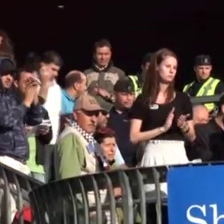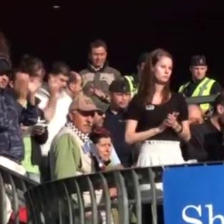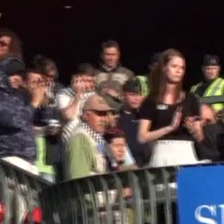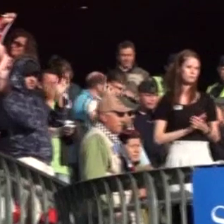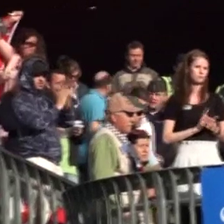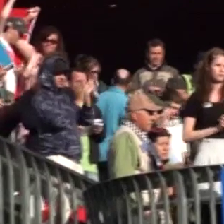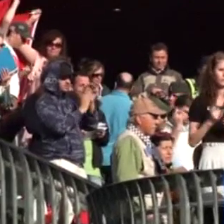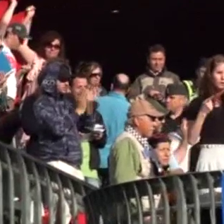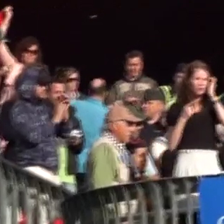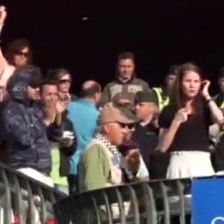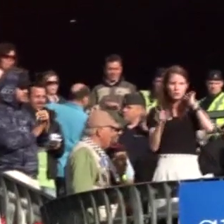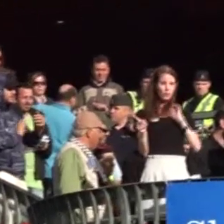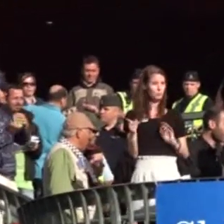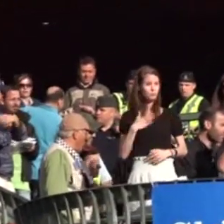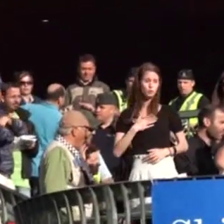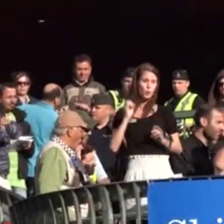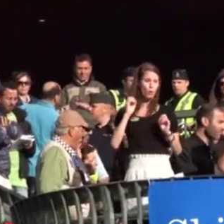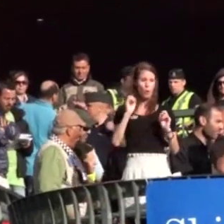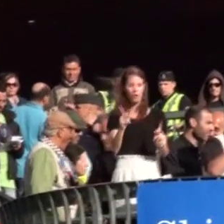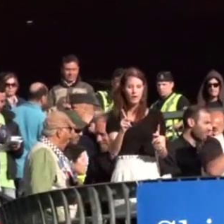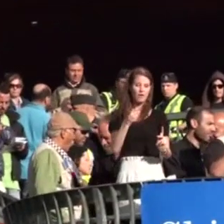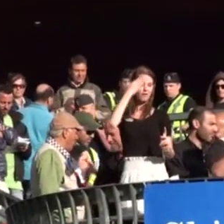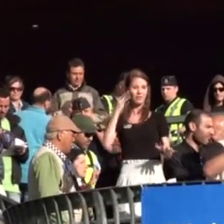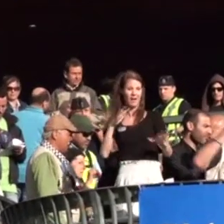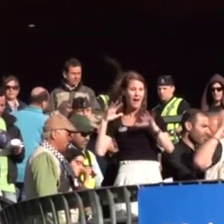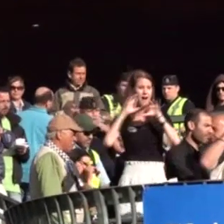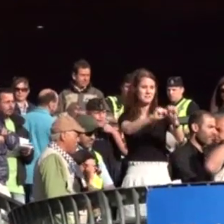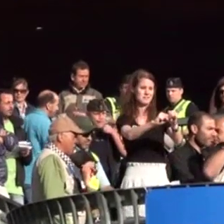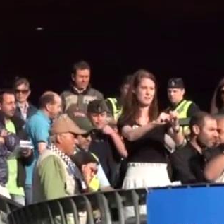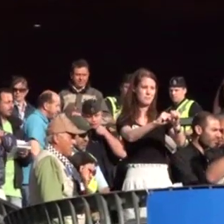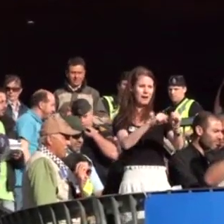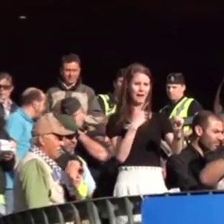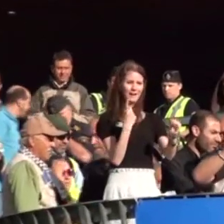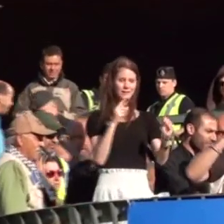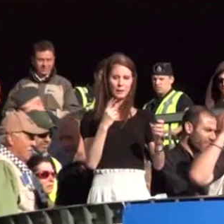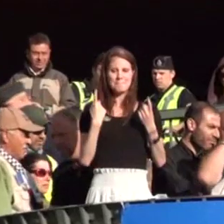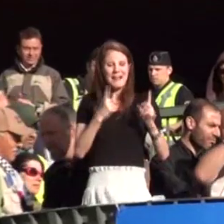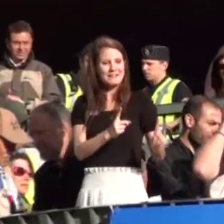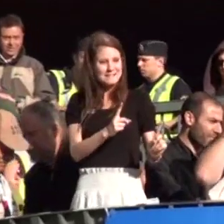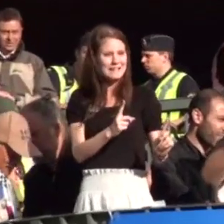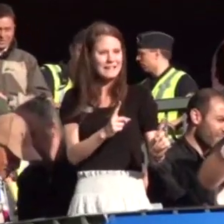Som inte drar sig för att angripa en humanitär